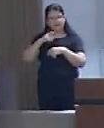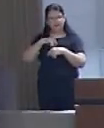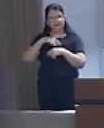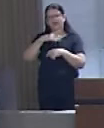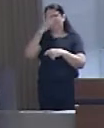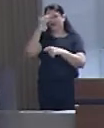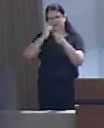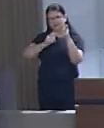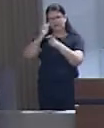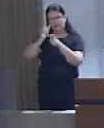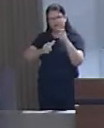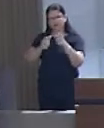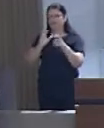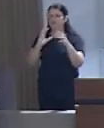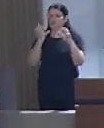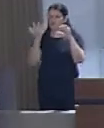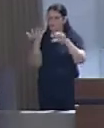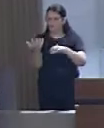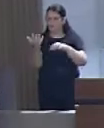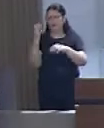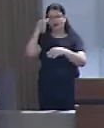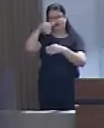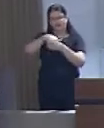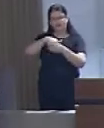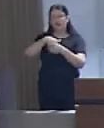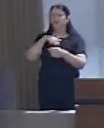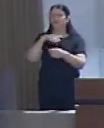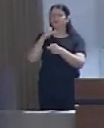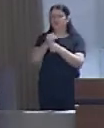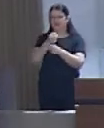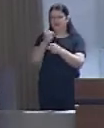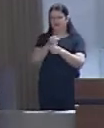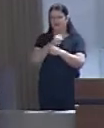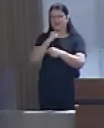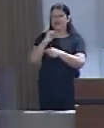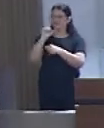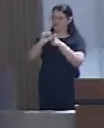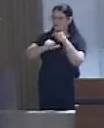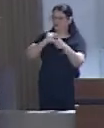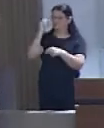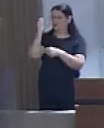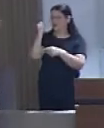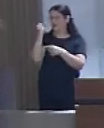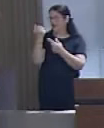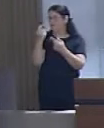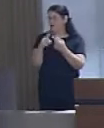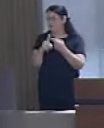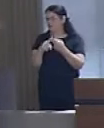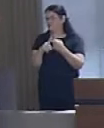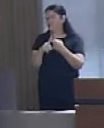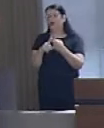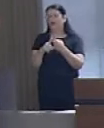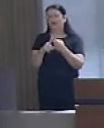que estão no Congresso votando nessas reformas, aos que estão no Senado votando nessas